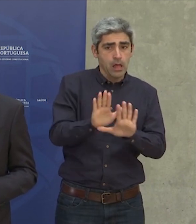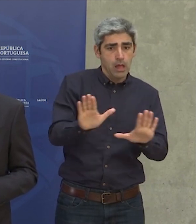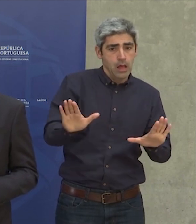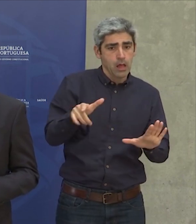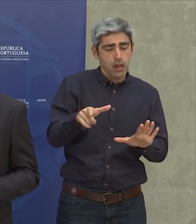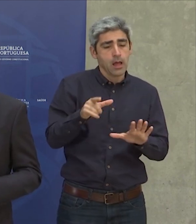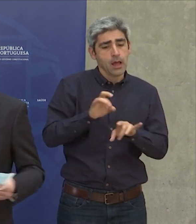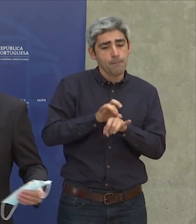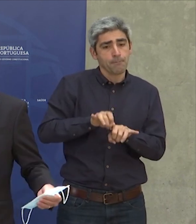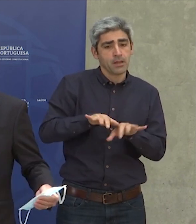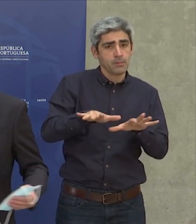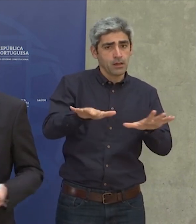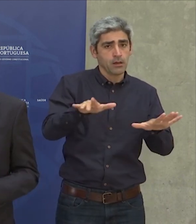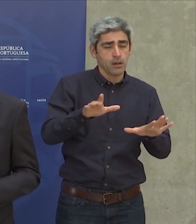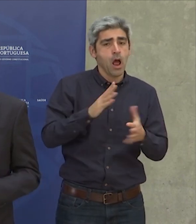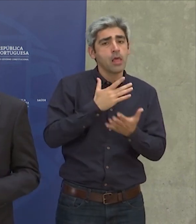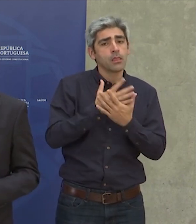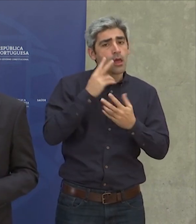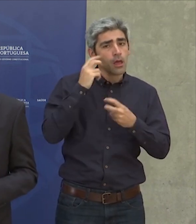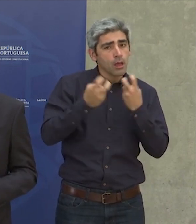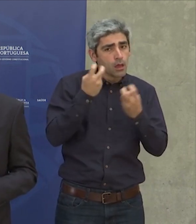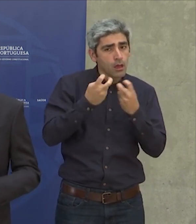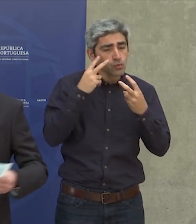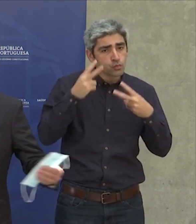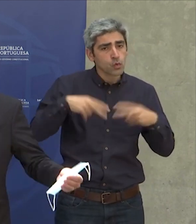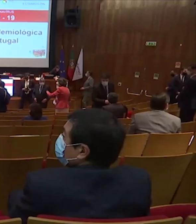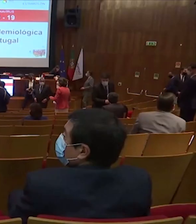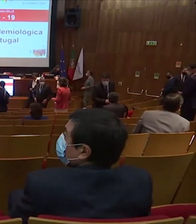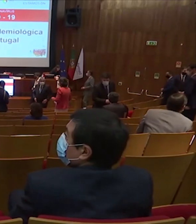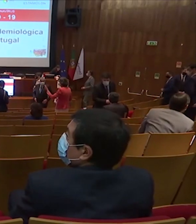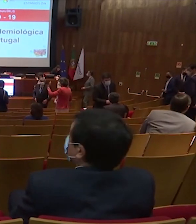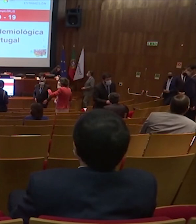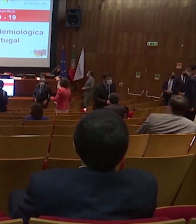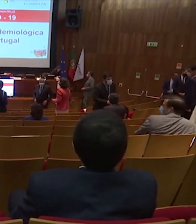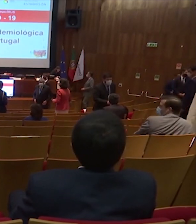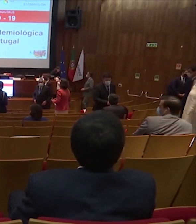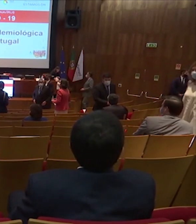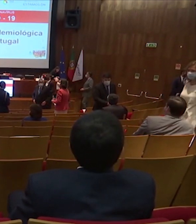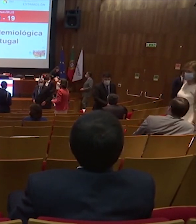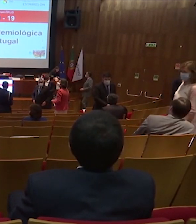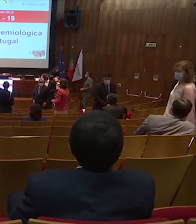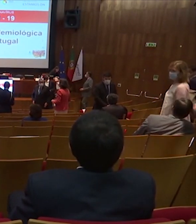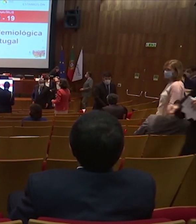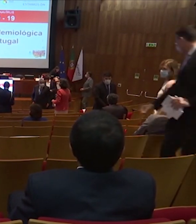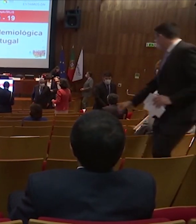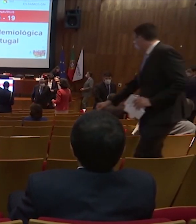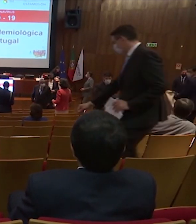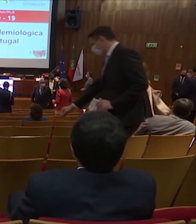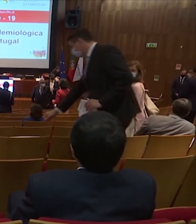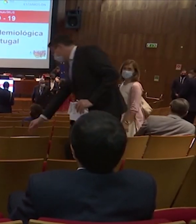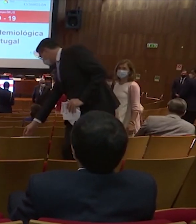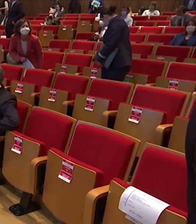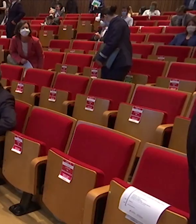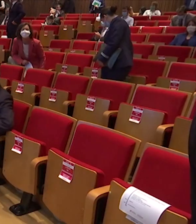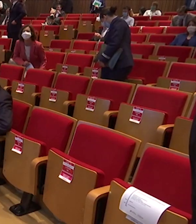esta epidemia até que se encontre uma vacina e que nos permita retomar a normalidade da nossa vida coletiva. Em Portugal, os primeiros casos